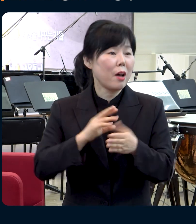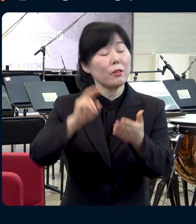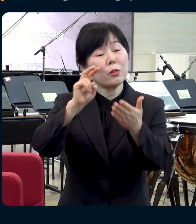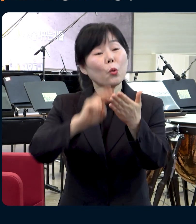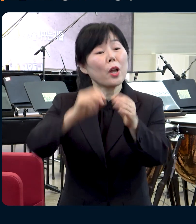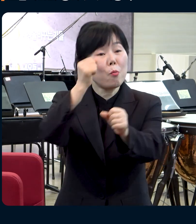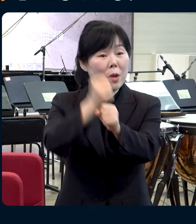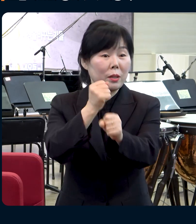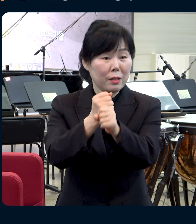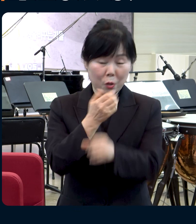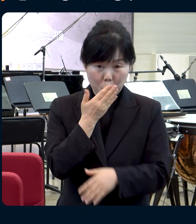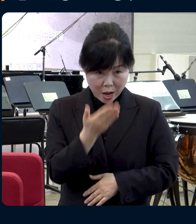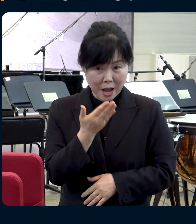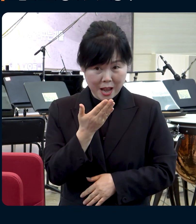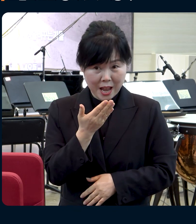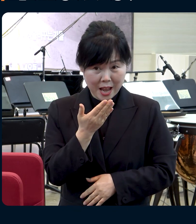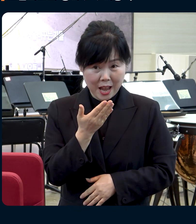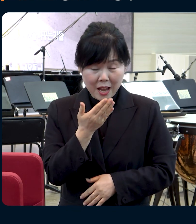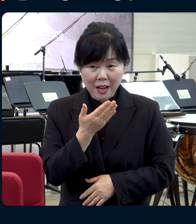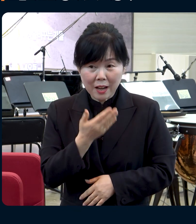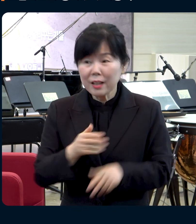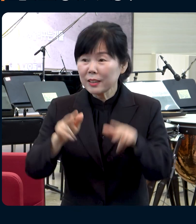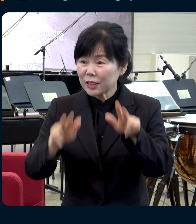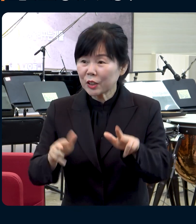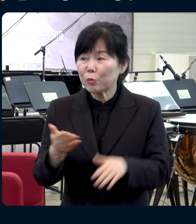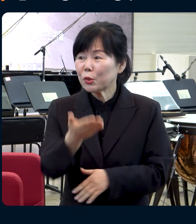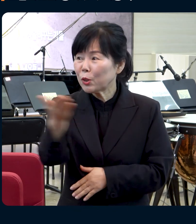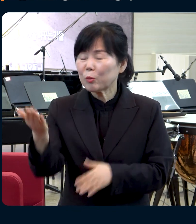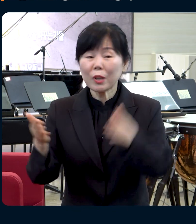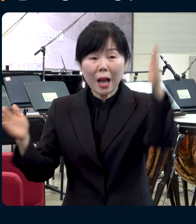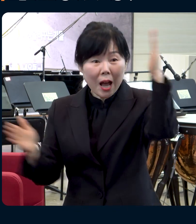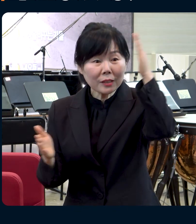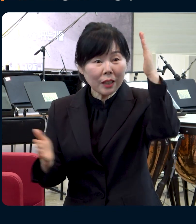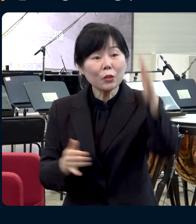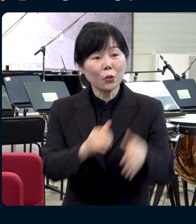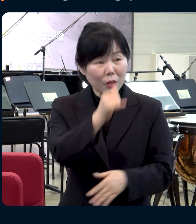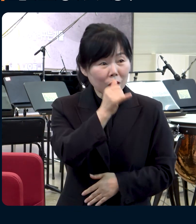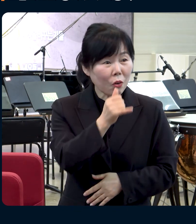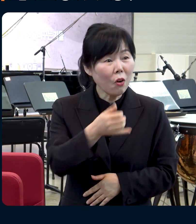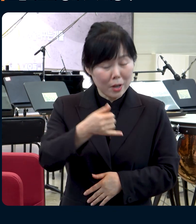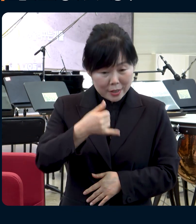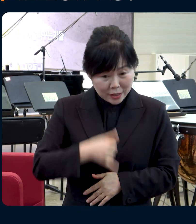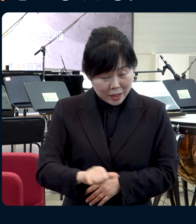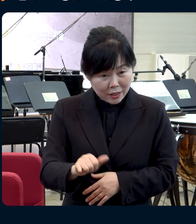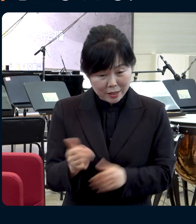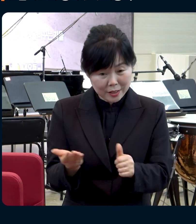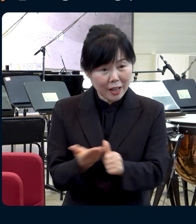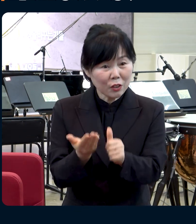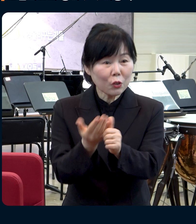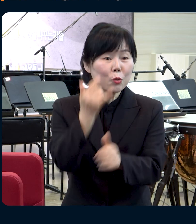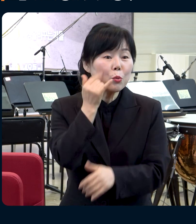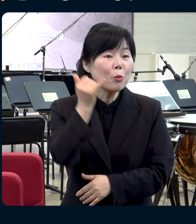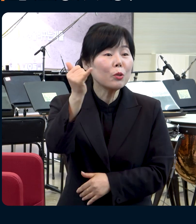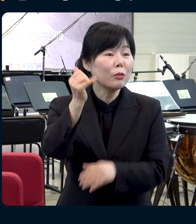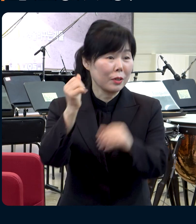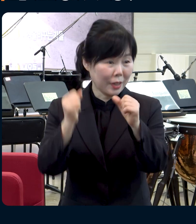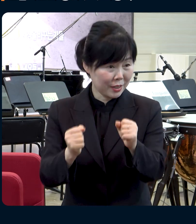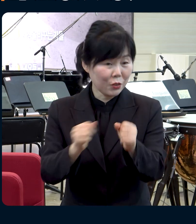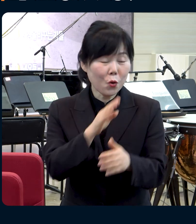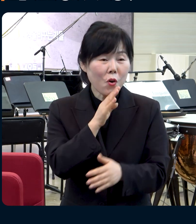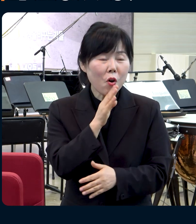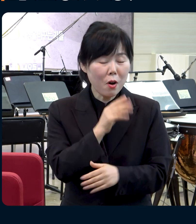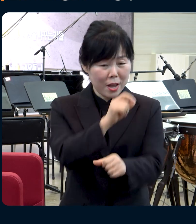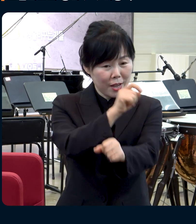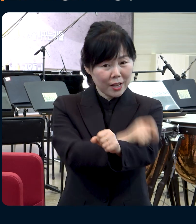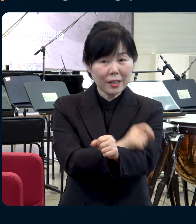수 있는 것입니다. 아멘. 또한 여러분, 이 자리에 우리 학생분들도 있습니다. 또한 우리 자녀들을 잘 양육하고 있는 학부모님도 계시고요, 또한